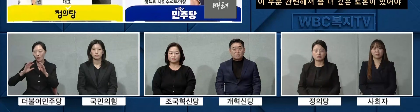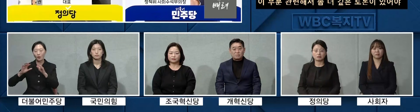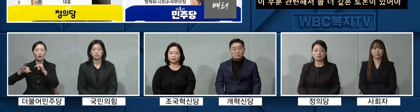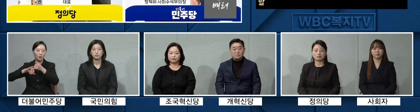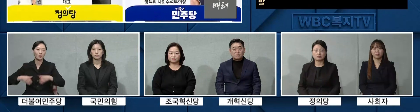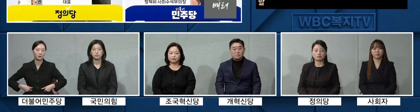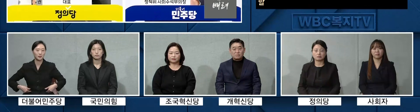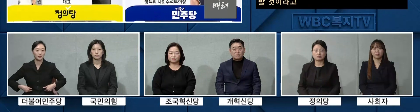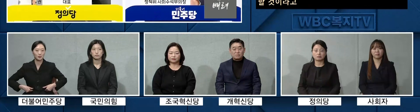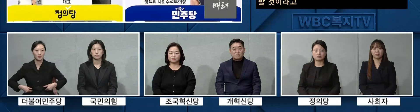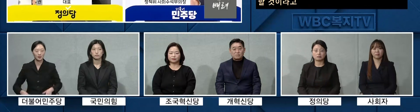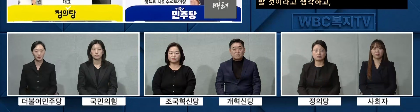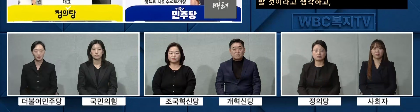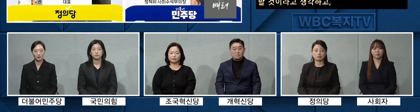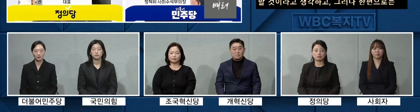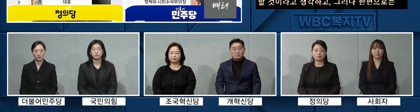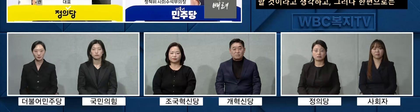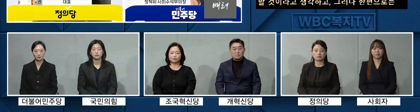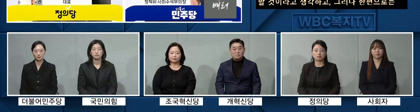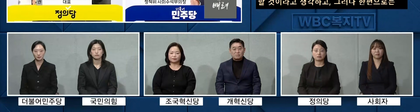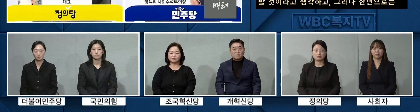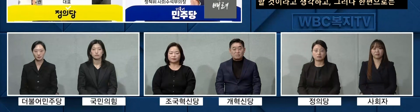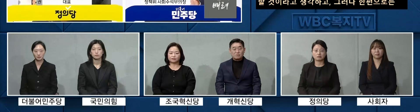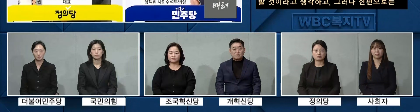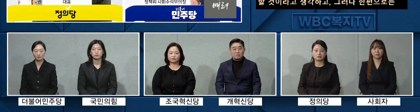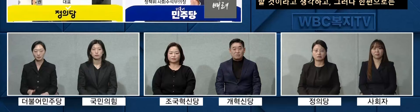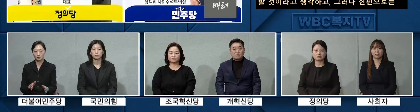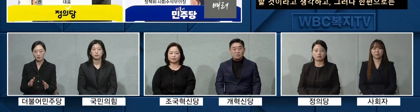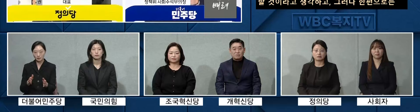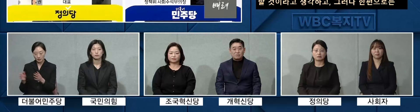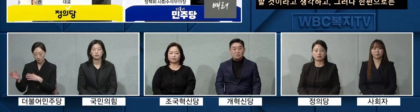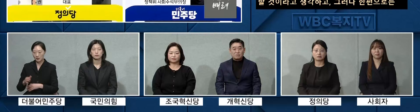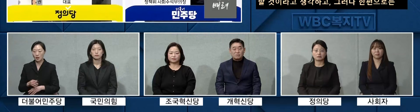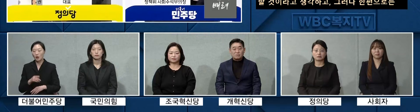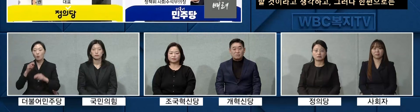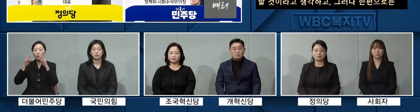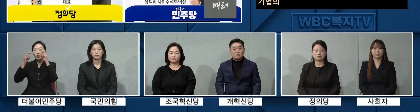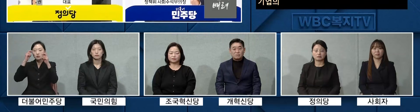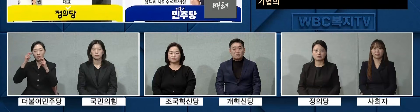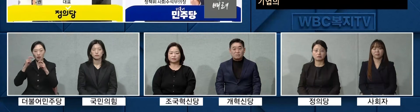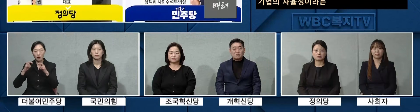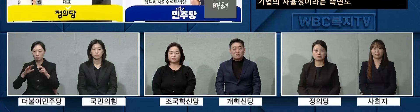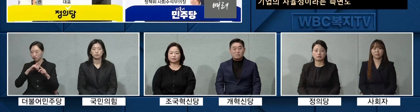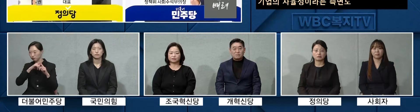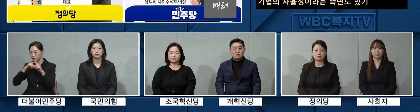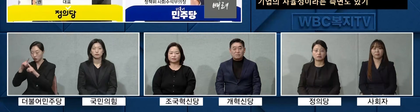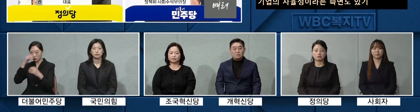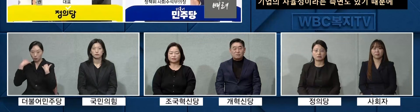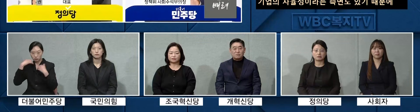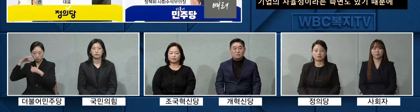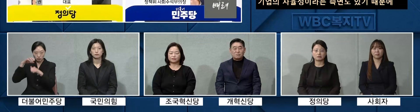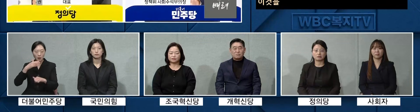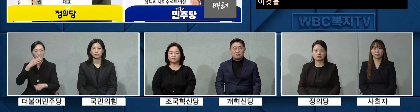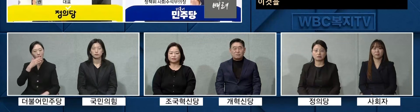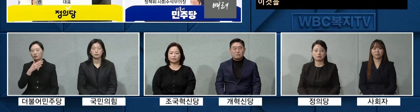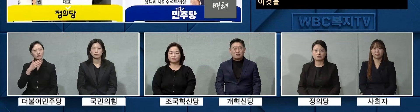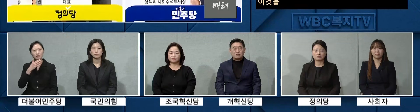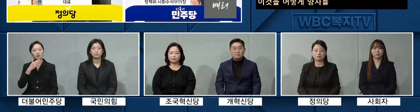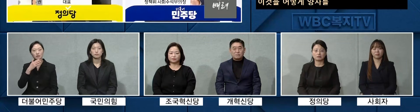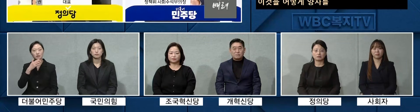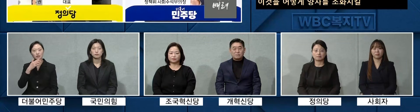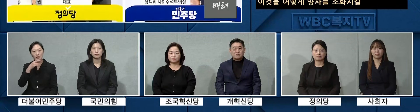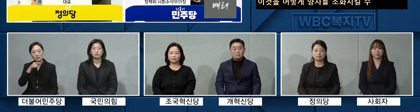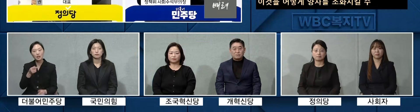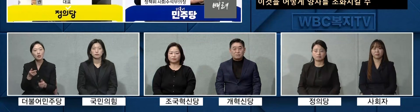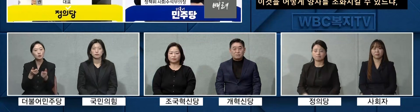그러나 한편으로는 또 기업의 자율성이라는 측면도 있기 때문에 이것을 어떻게 양자를 조화시킬 수 있느냐, 저는 거기서 해법이 나올 수